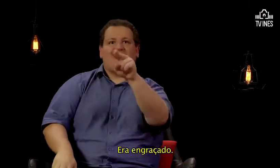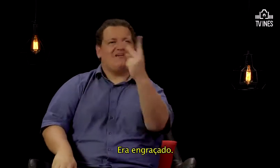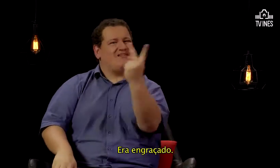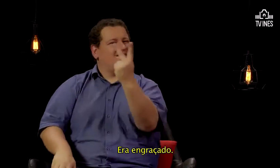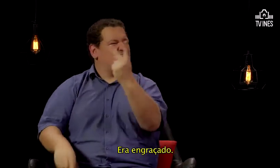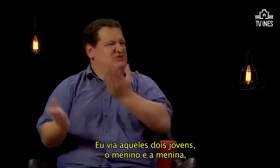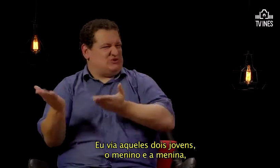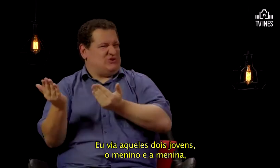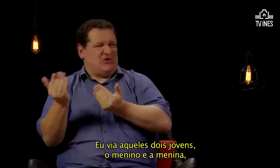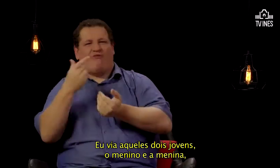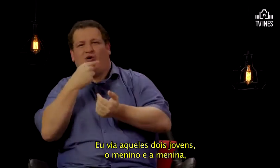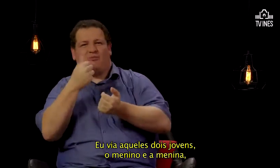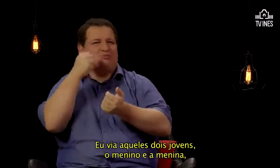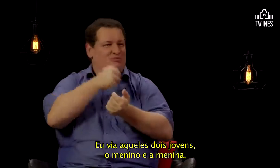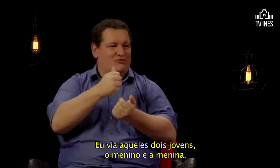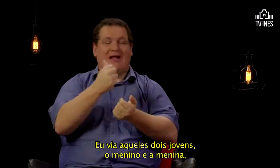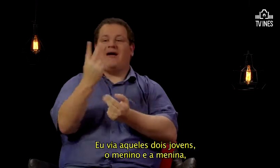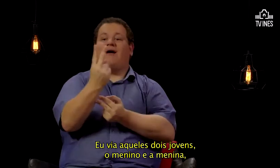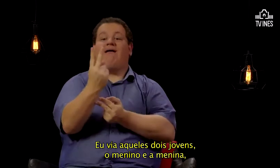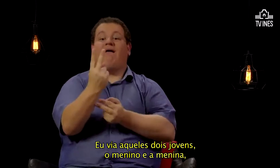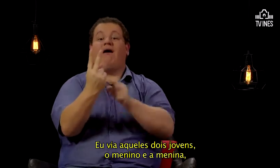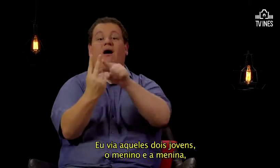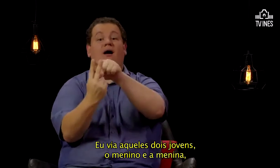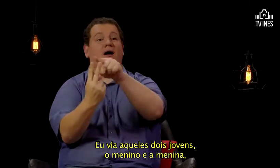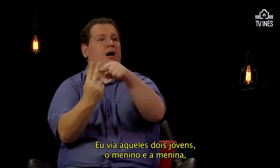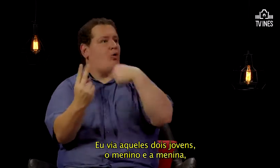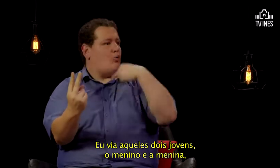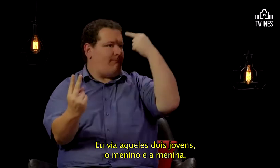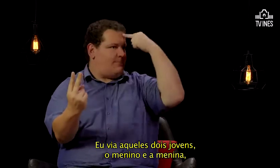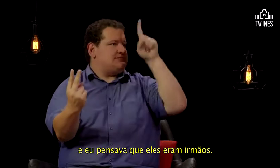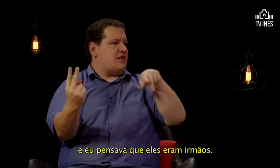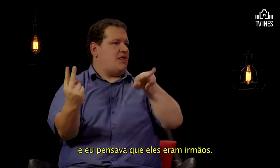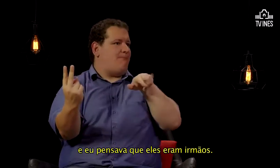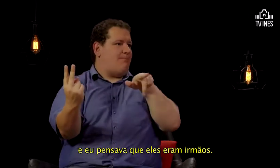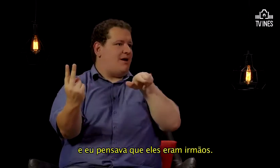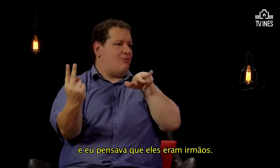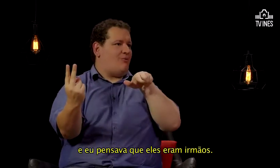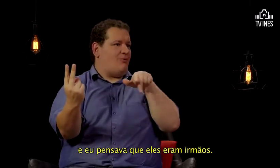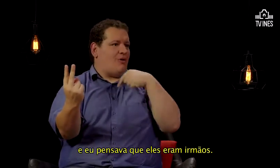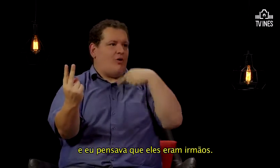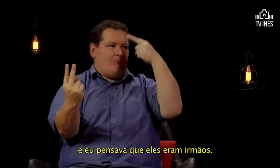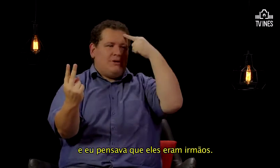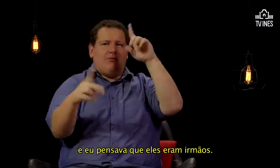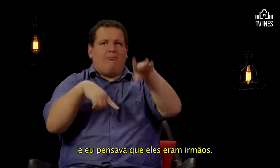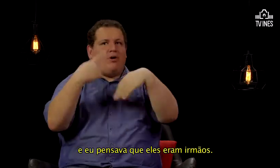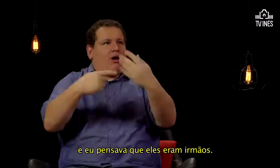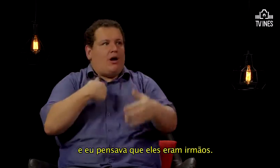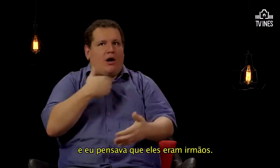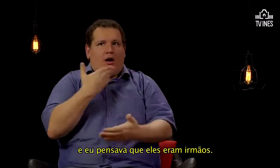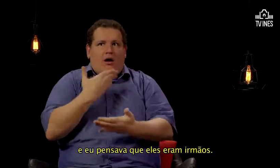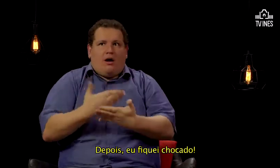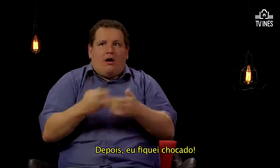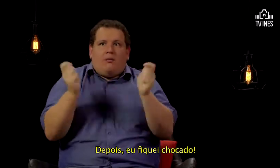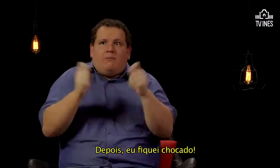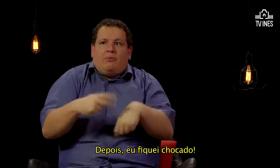Era engraçado. Eu via aqueles dois jovens, o menino e a menina. E eu pensava que eles eram irmãos. Depois, eu fiquei